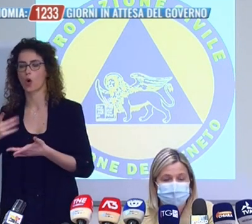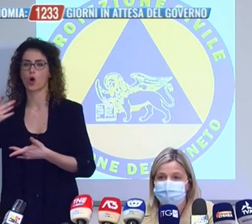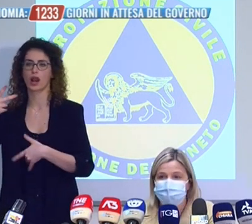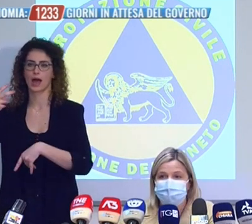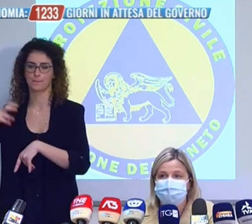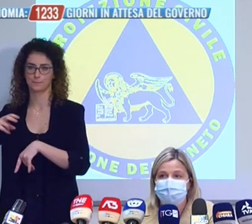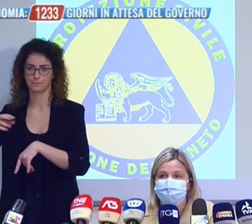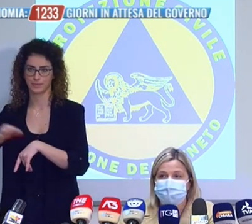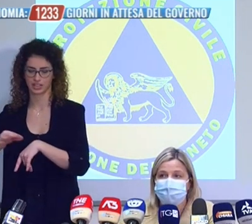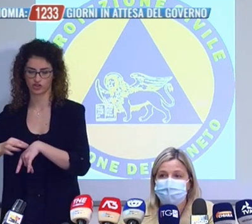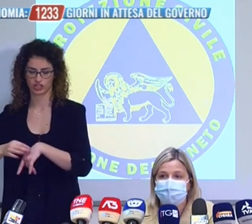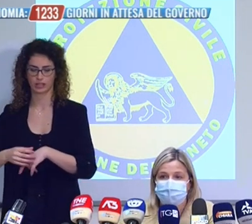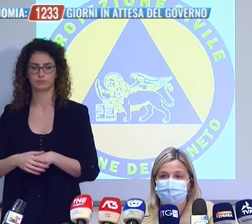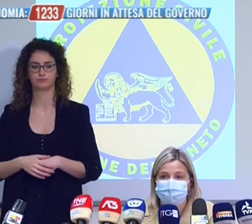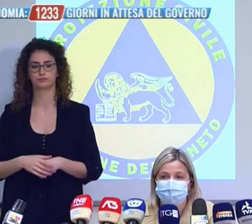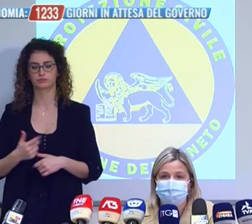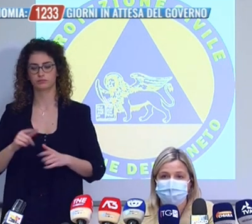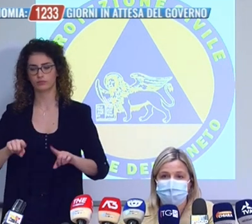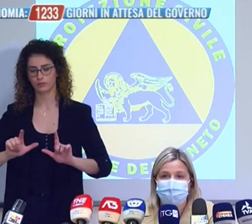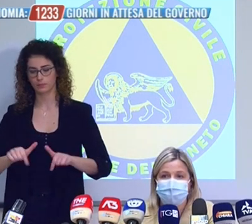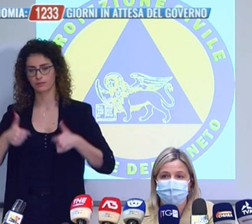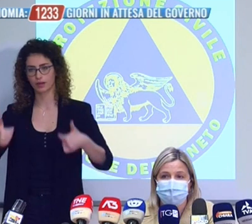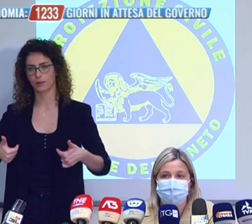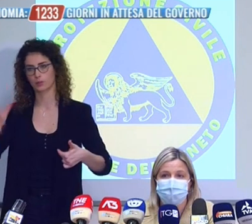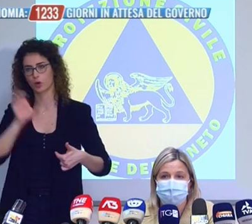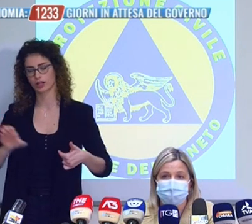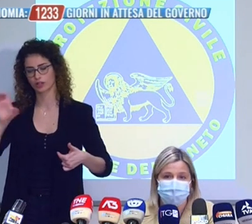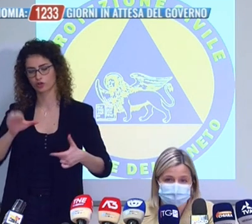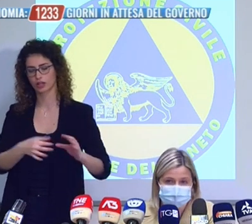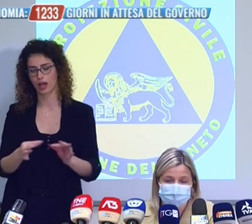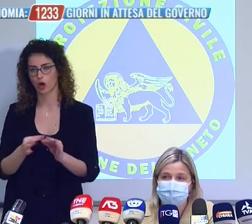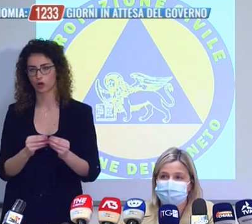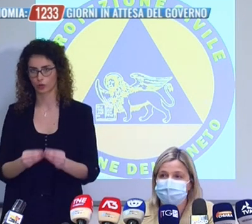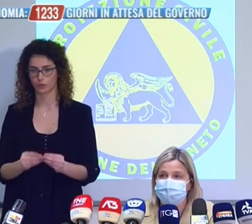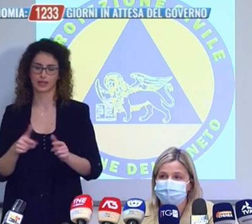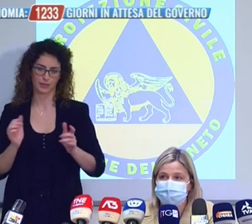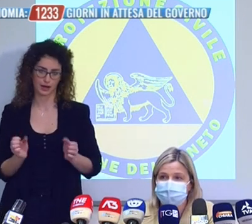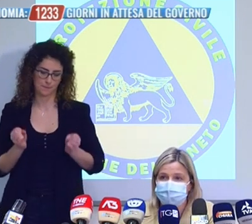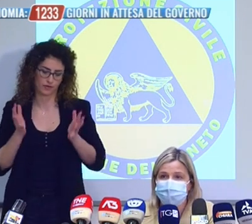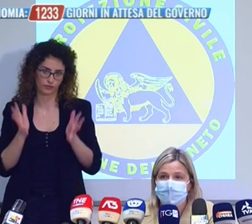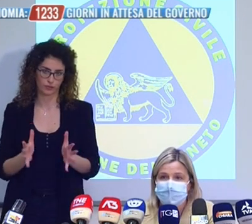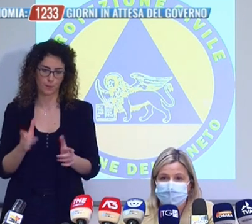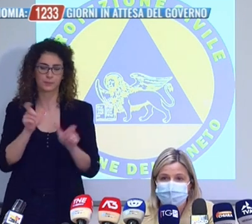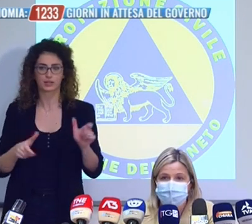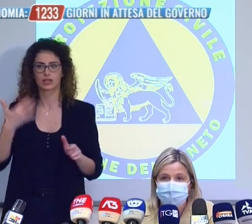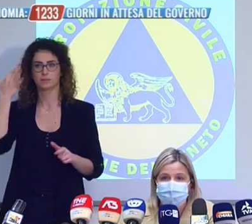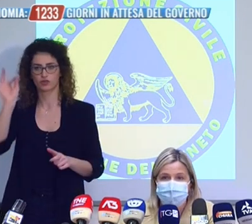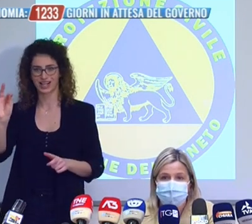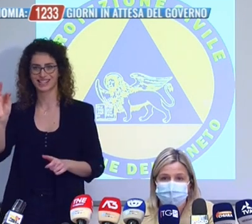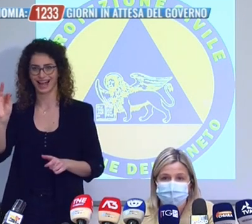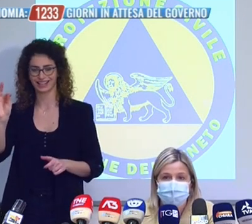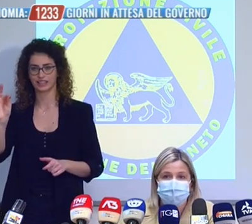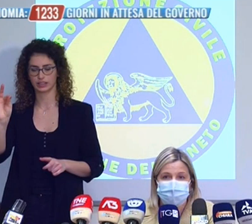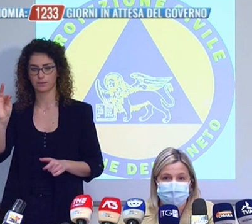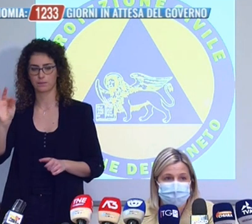poi declinare su base regionale l'accordo per quanto riguarda quindi l'utilizzo su base volontaria dei specializzandi nelle